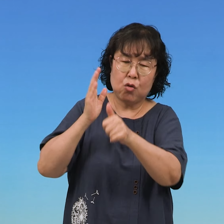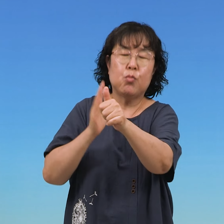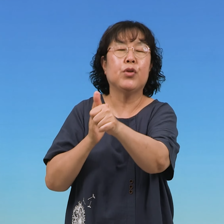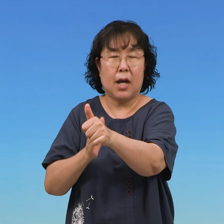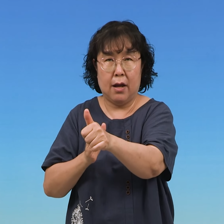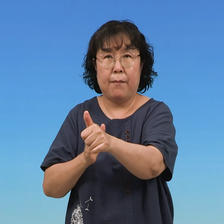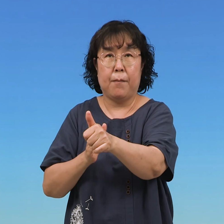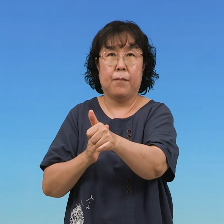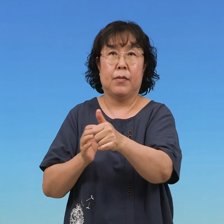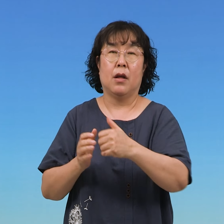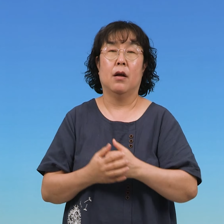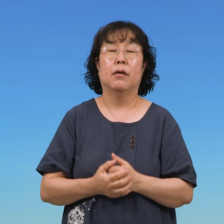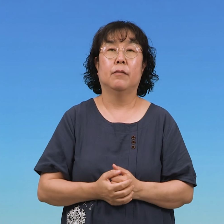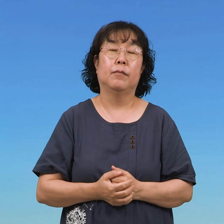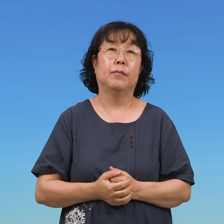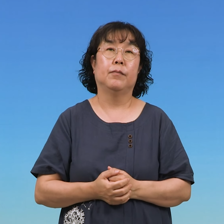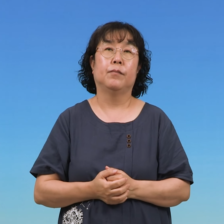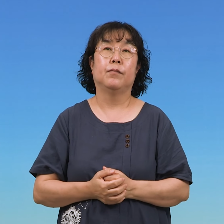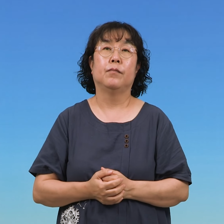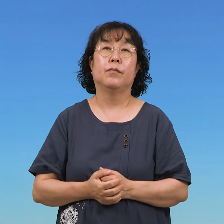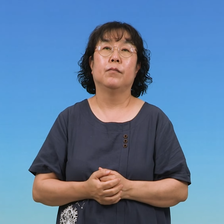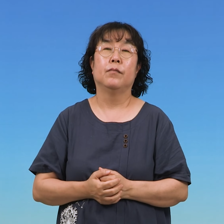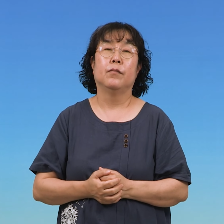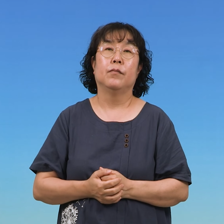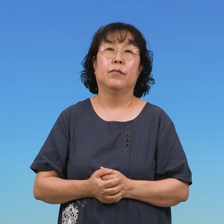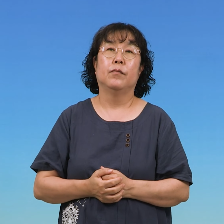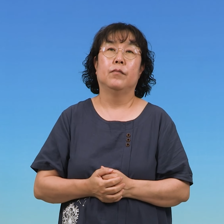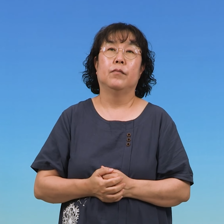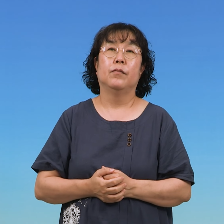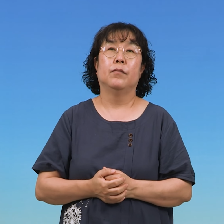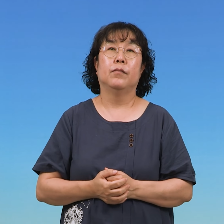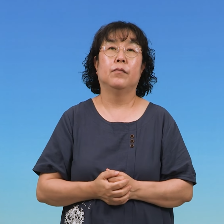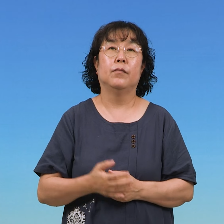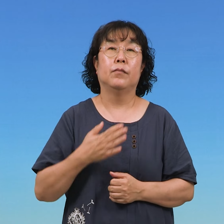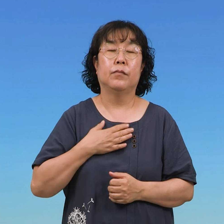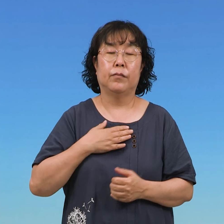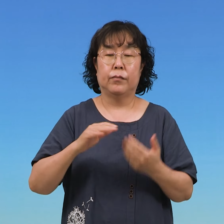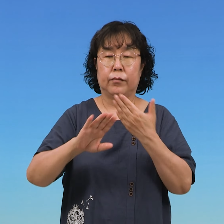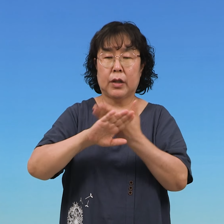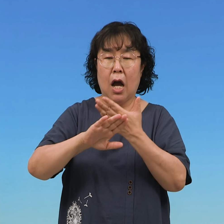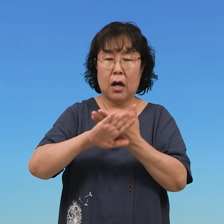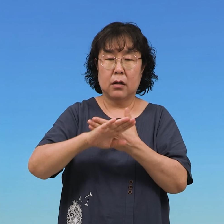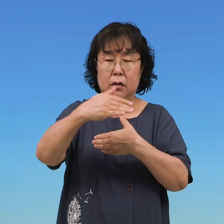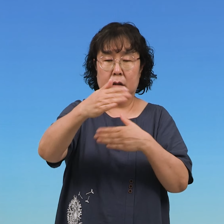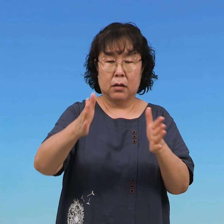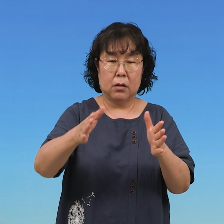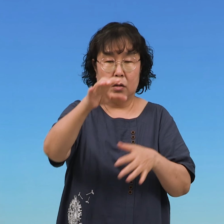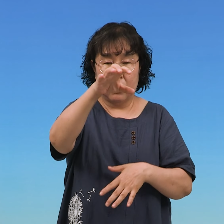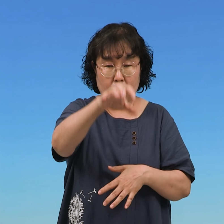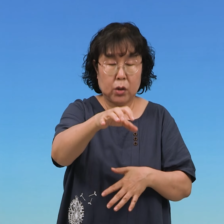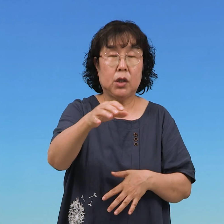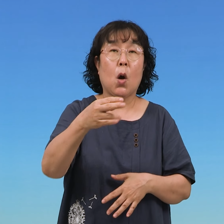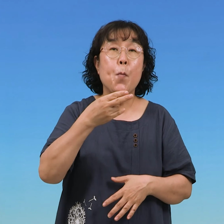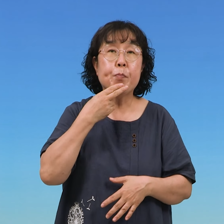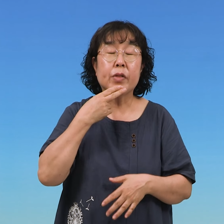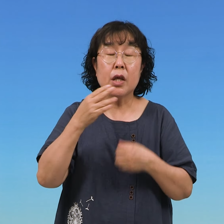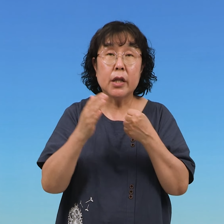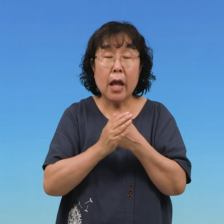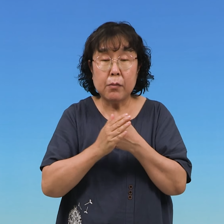달라고. 다른 저희 공간이 없으니까 예배밖에는 뭐 어떻게 승부를 못